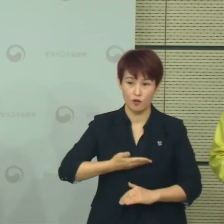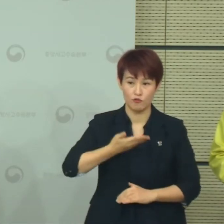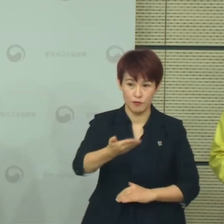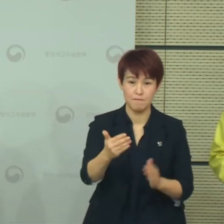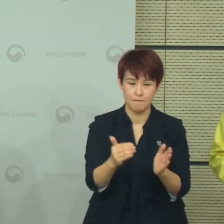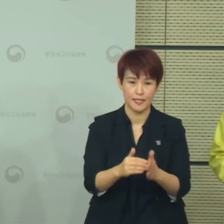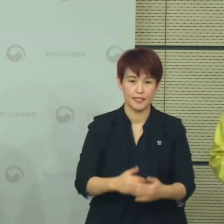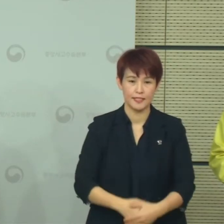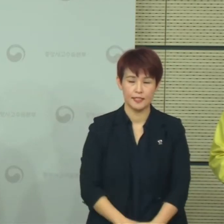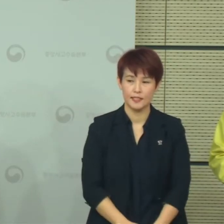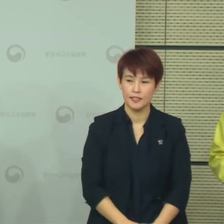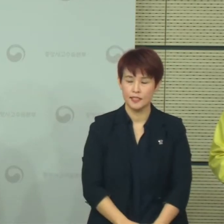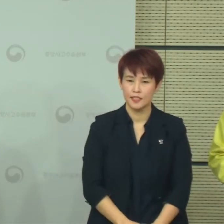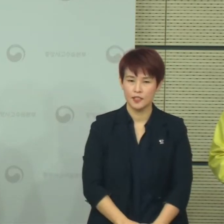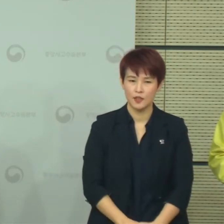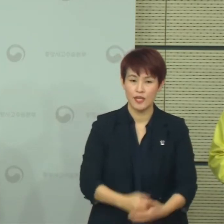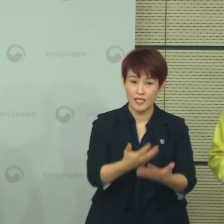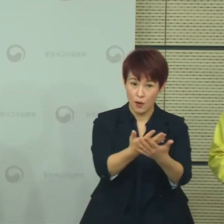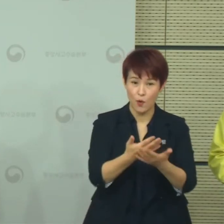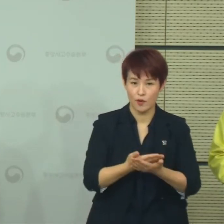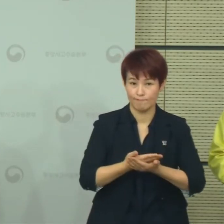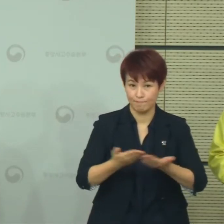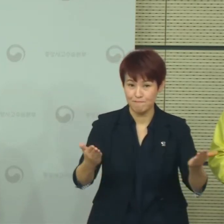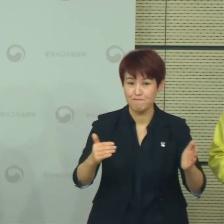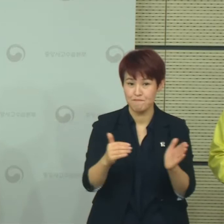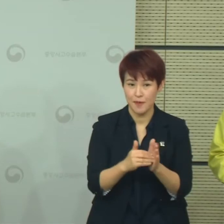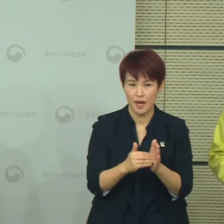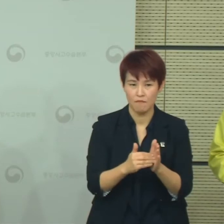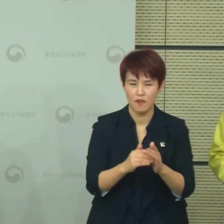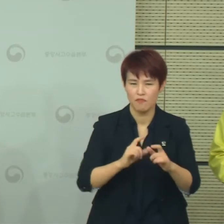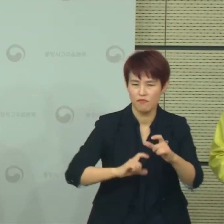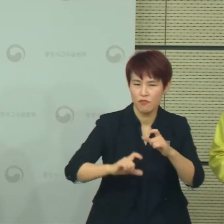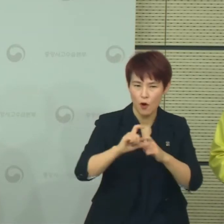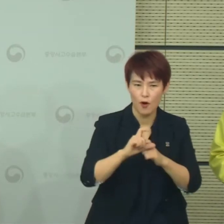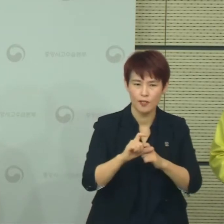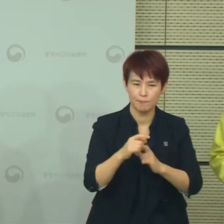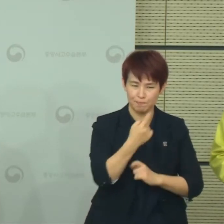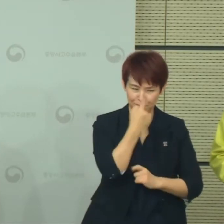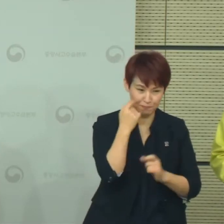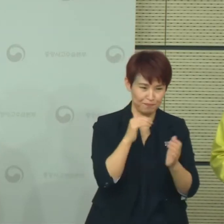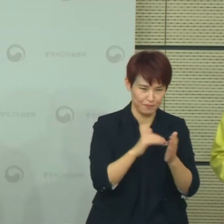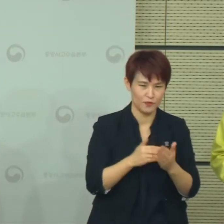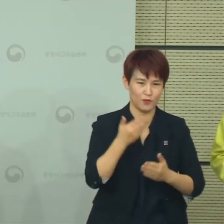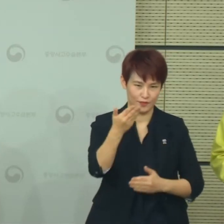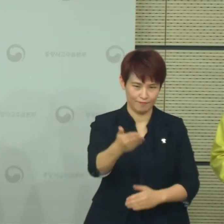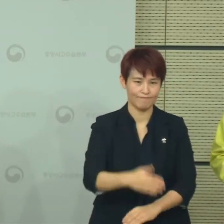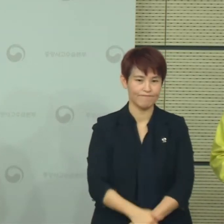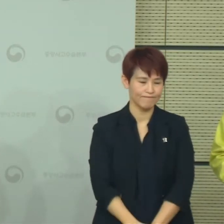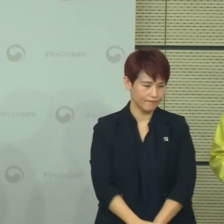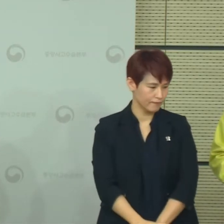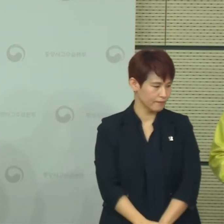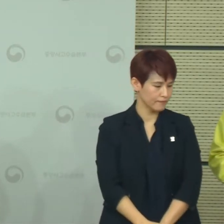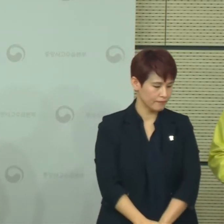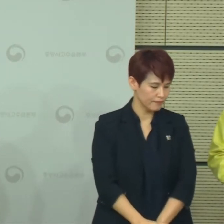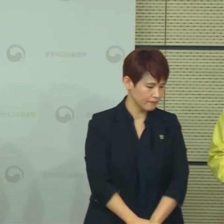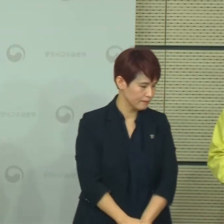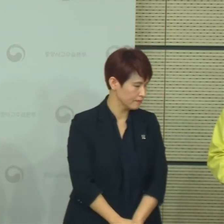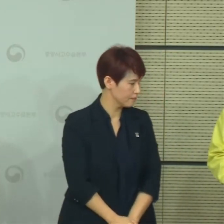바가 있습니다. 그 자료로서도 드린 바가 있는데 추가로 다시 한번 확인 드리도록 하겠습니다.